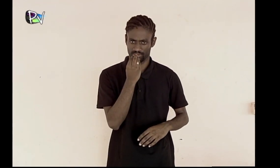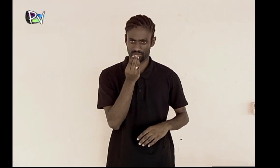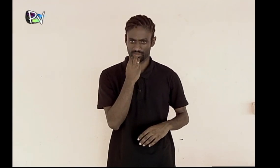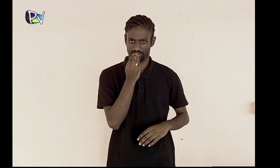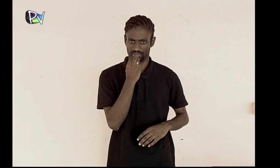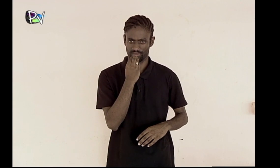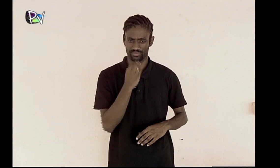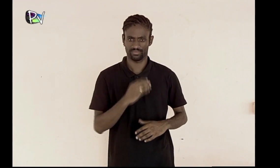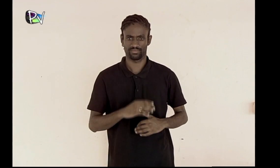Mangez.